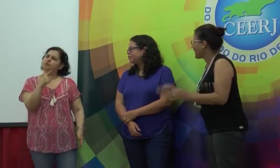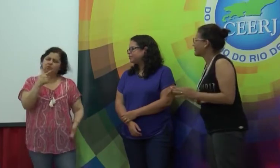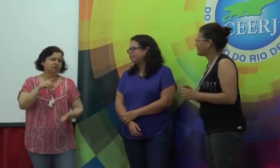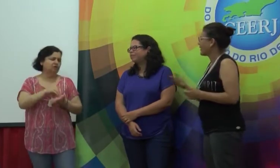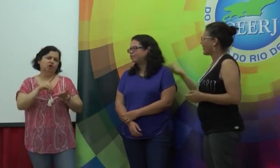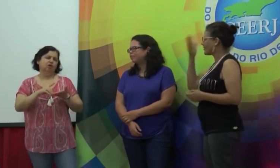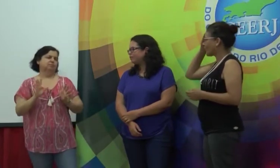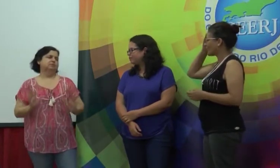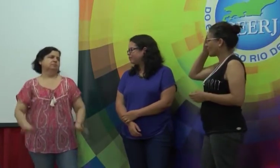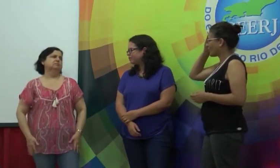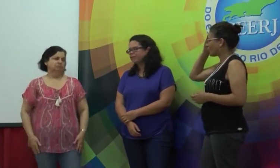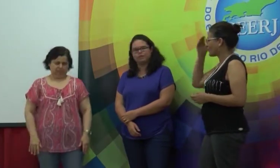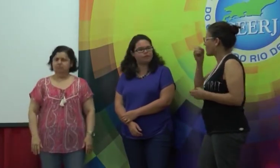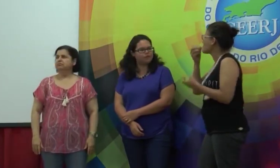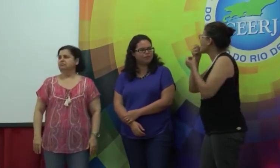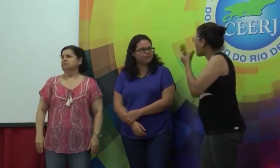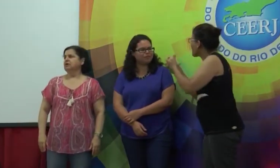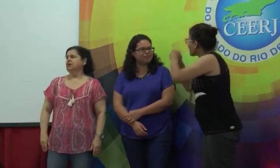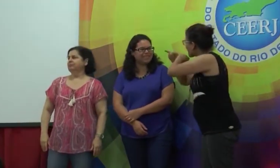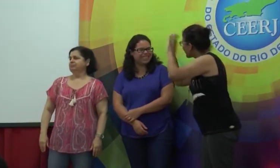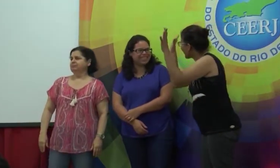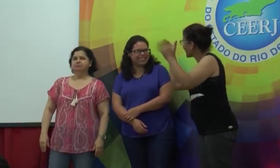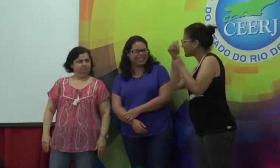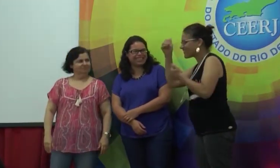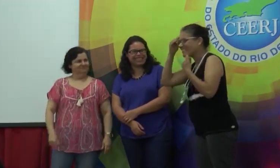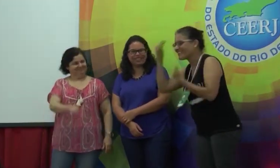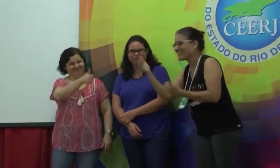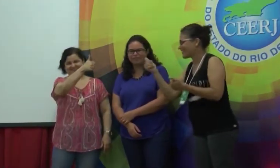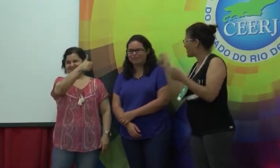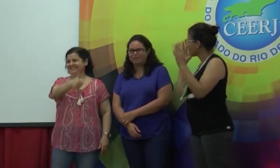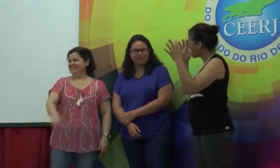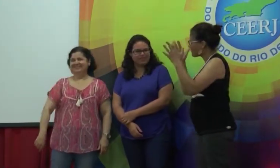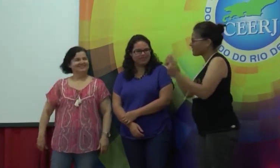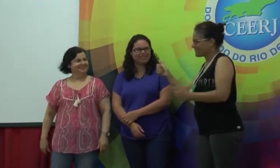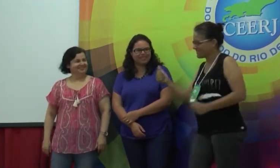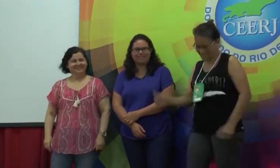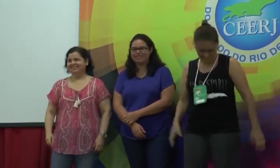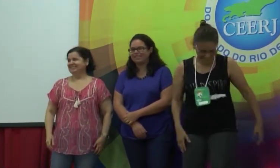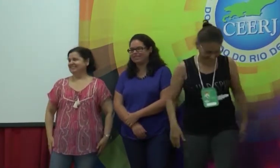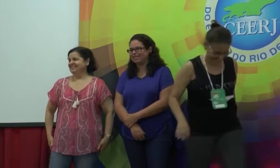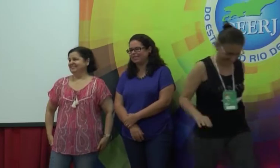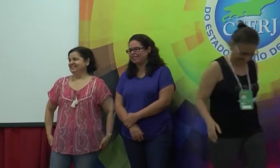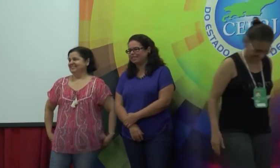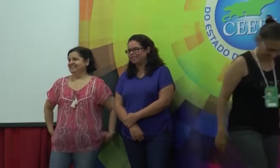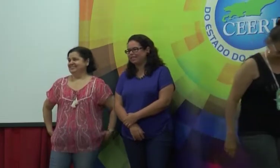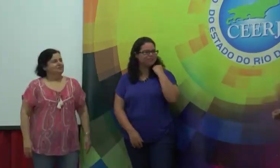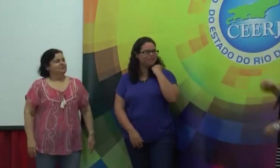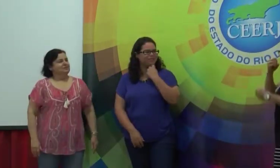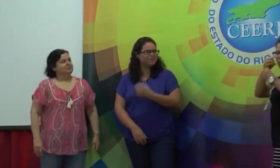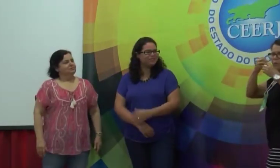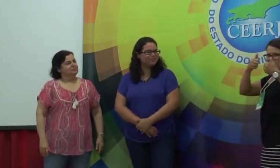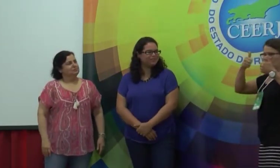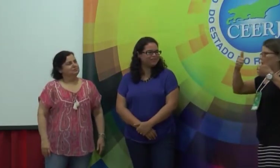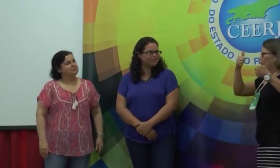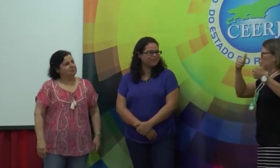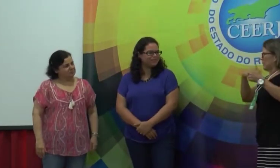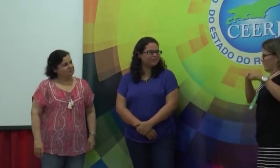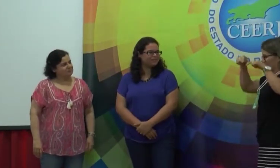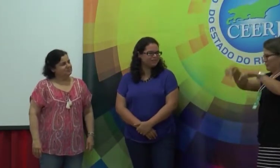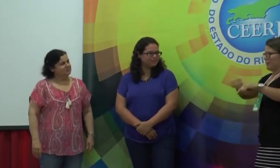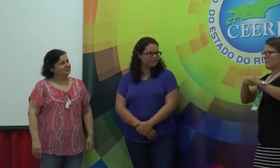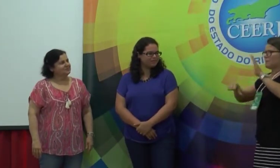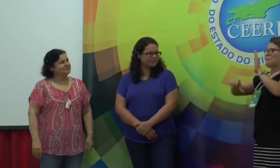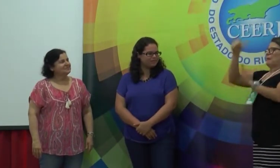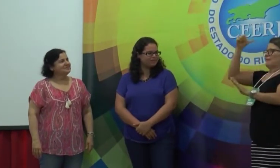dogma, né? Na doutrina espírita não existe dogma. Muito obrigada pelo esclarecimento. Obrigada. Olá, tudo